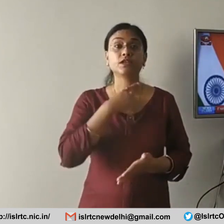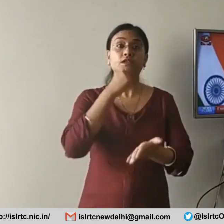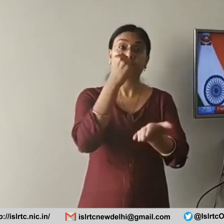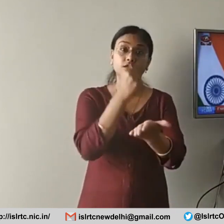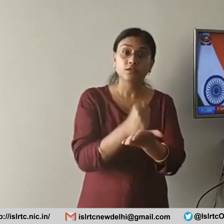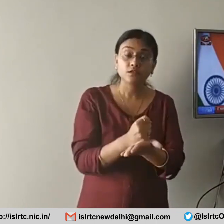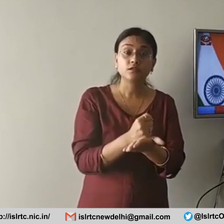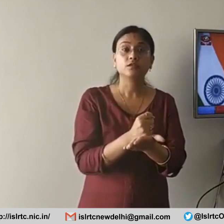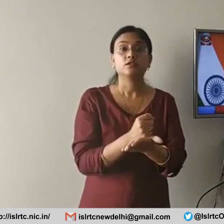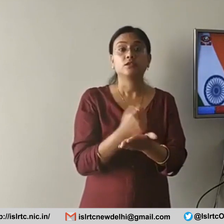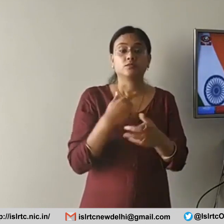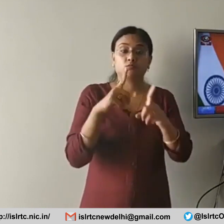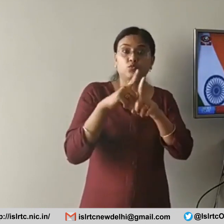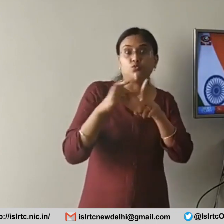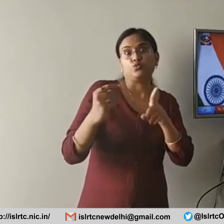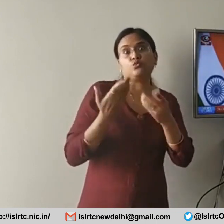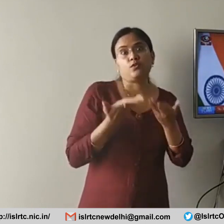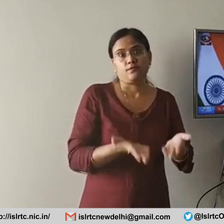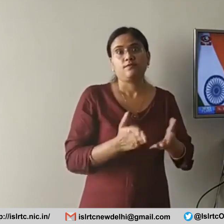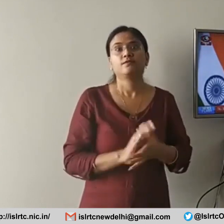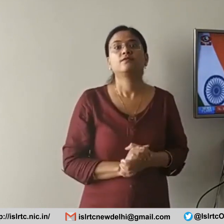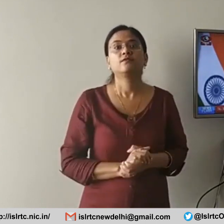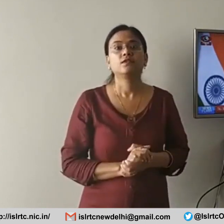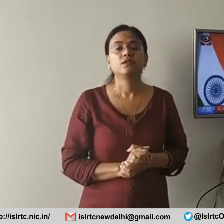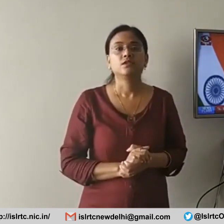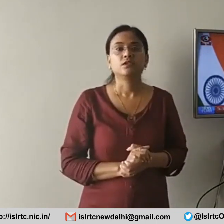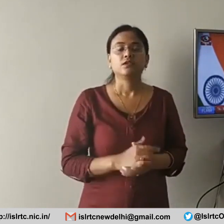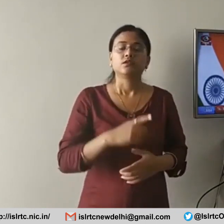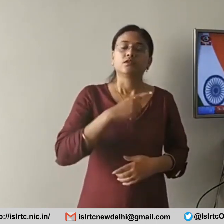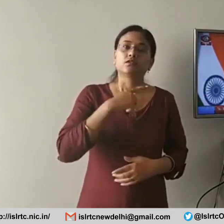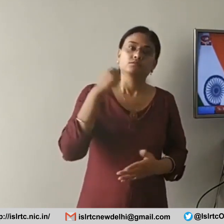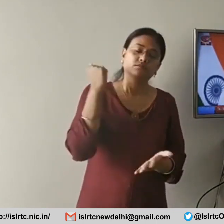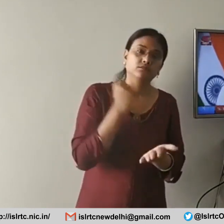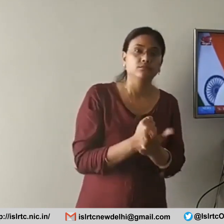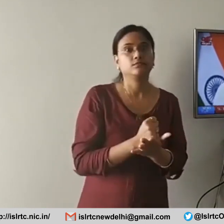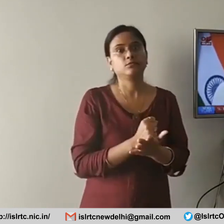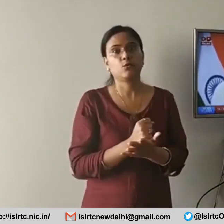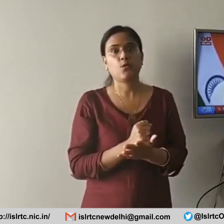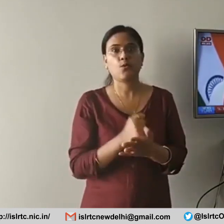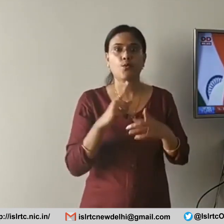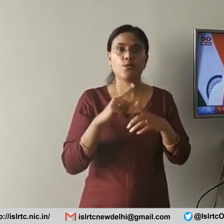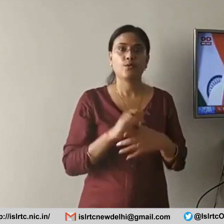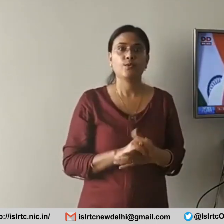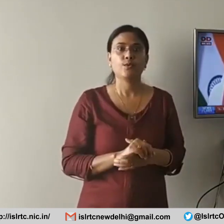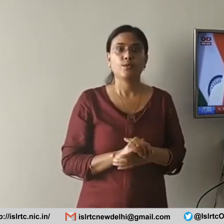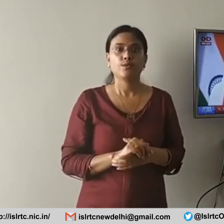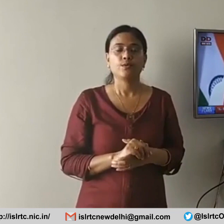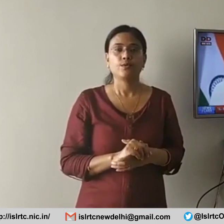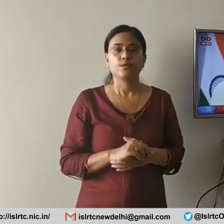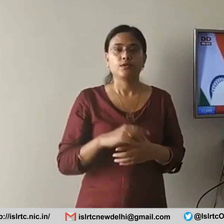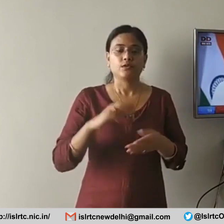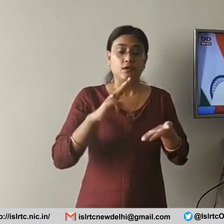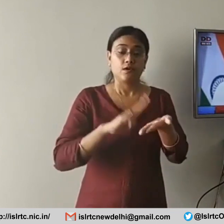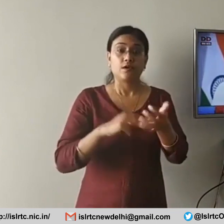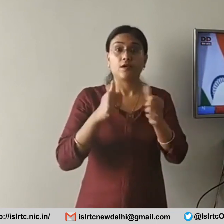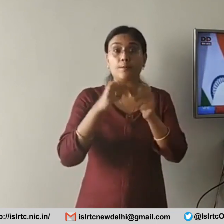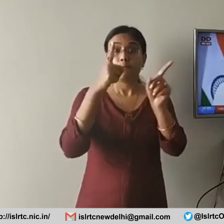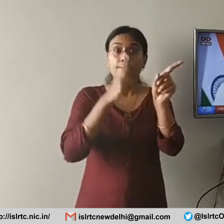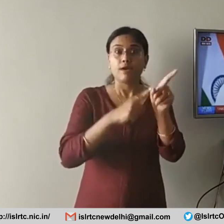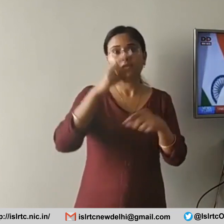निष्ठापूर्वक करने वाला ये काम है। पूरी निष्ठा के साथ 3 मई तक